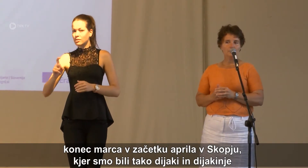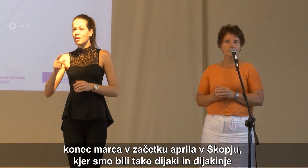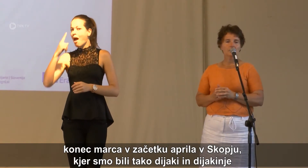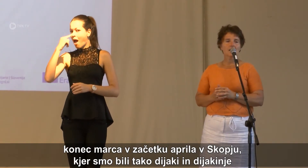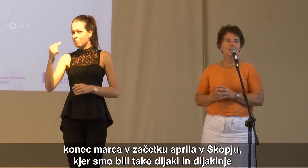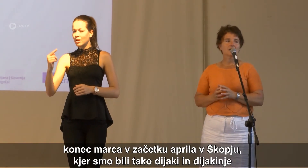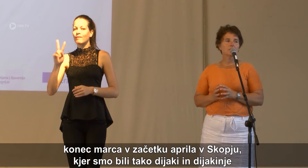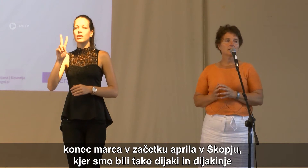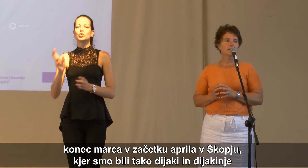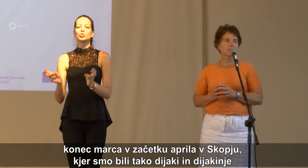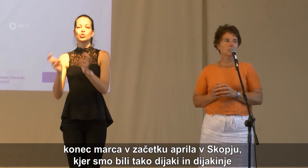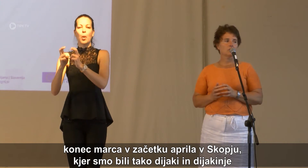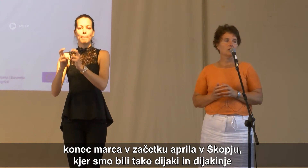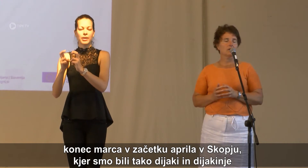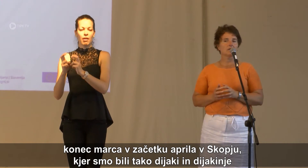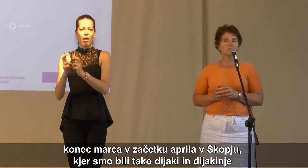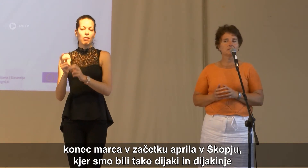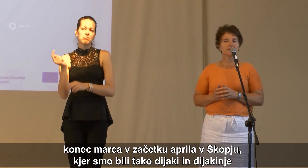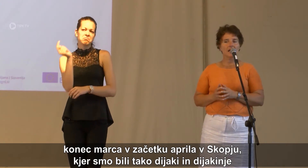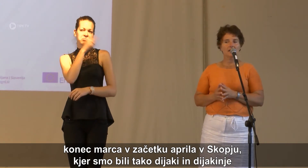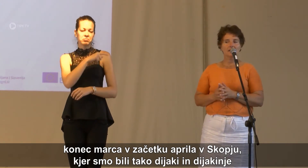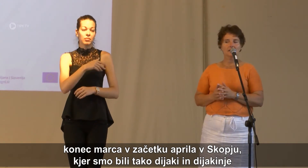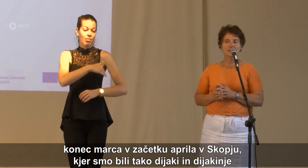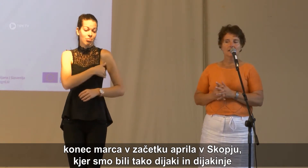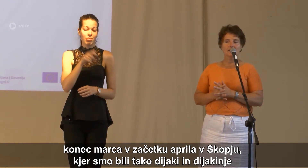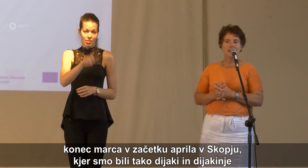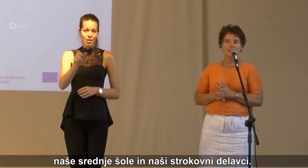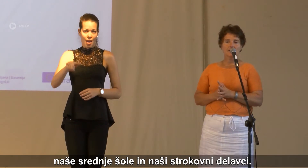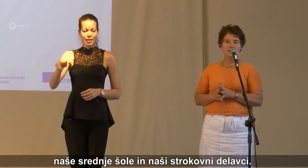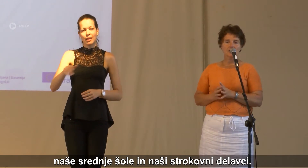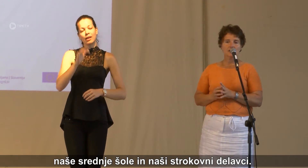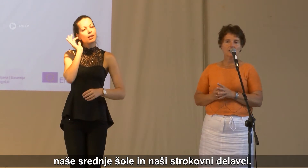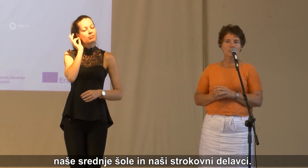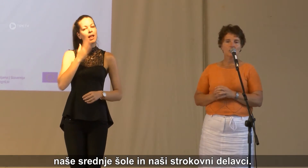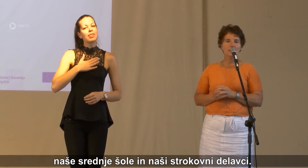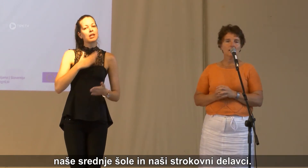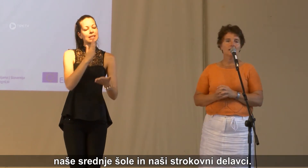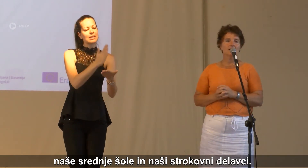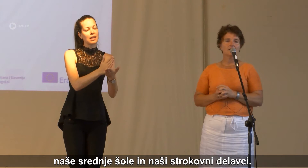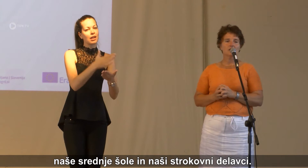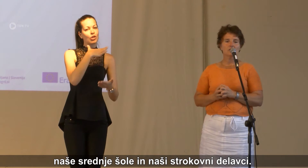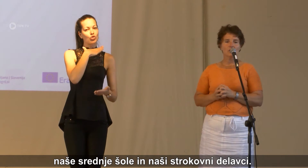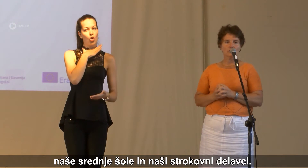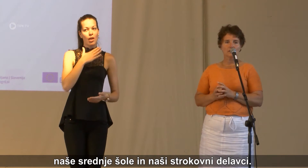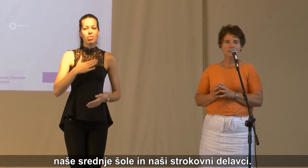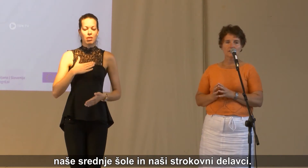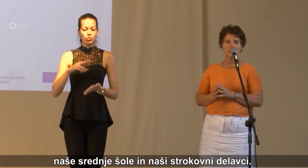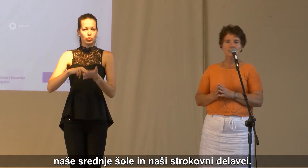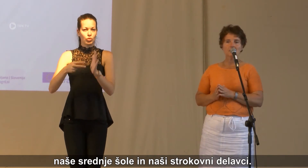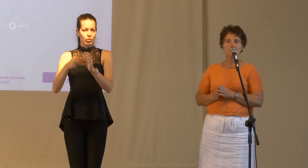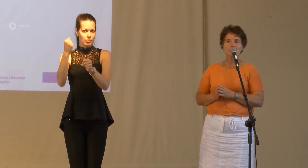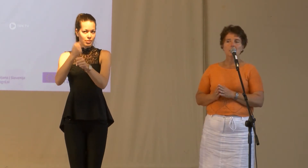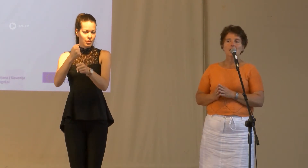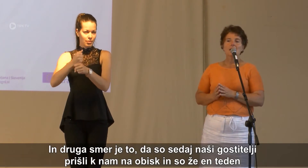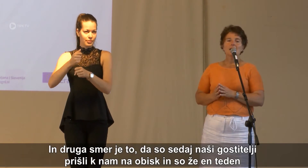Skopju, kjer smo bili tako dijaki in dijakinje naše srednje šole in naši strokovni